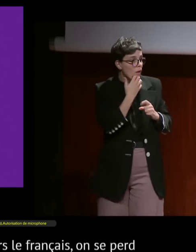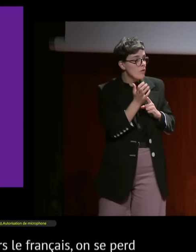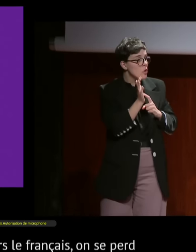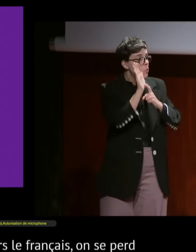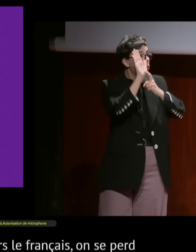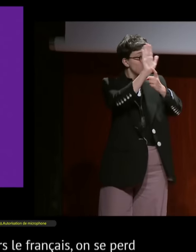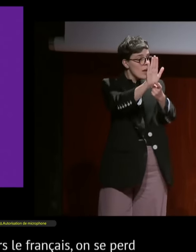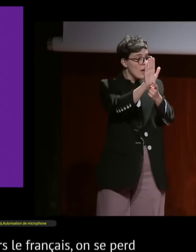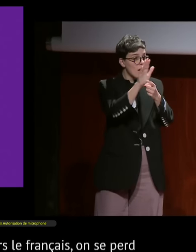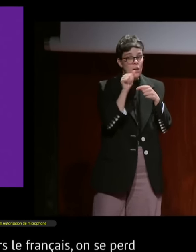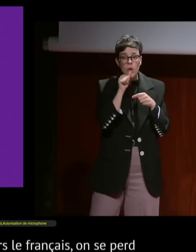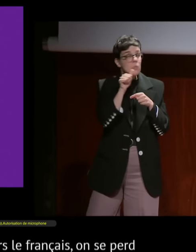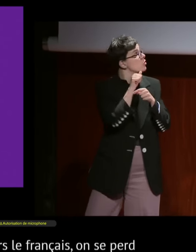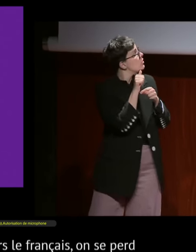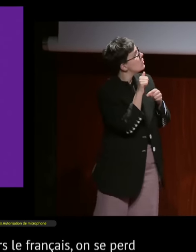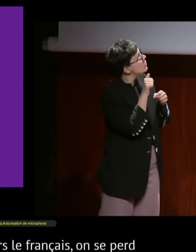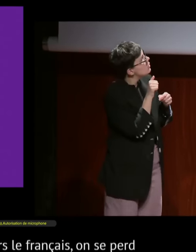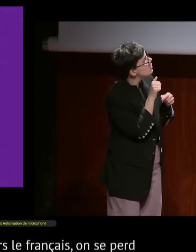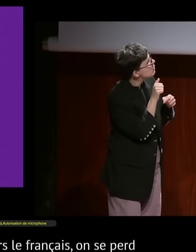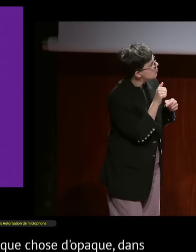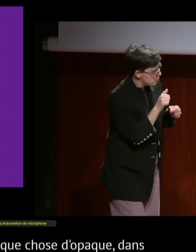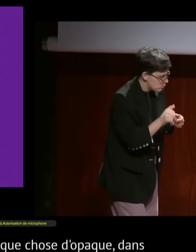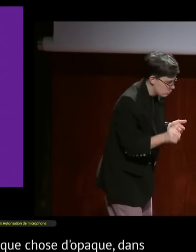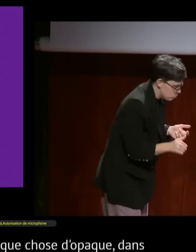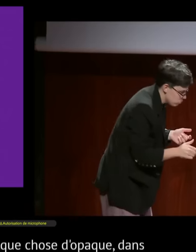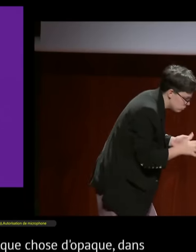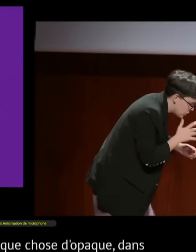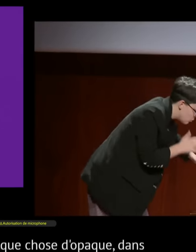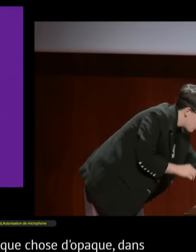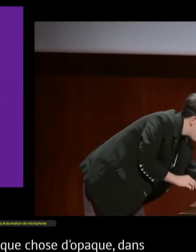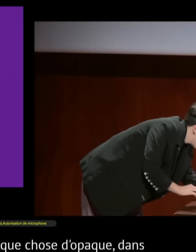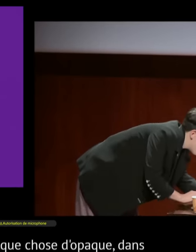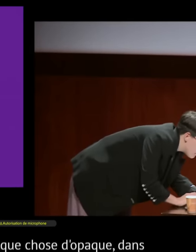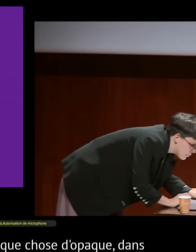La dernière chose que je voulais vous montrer.